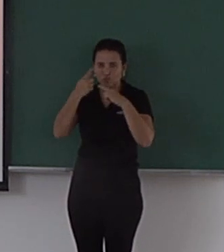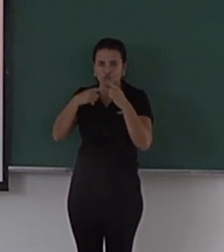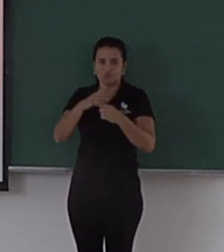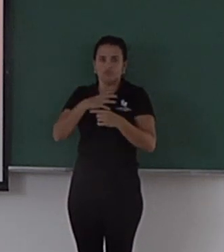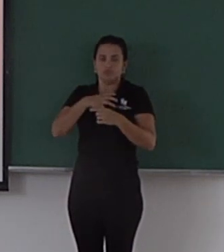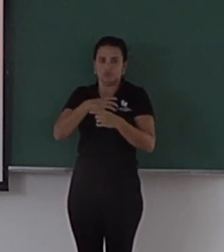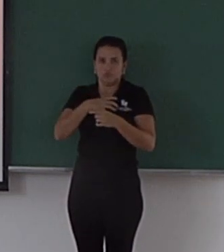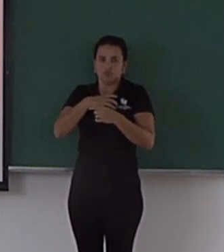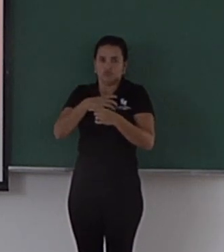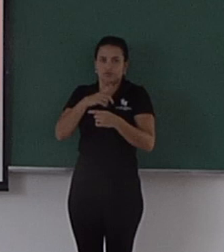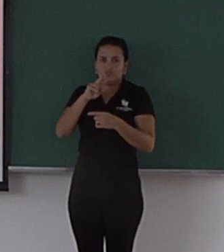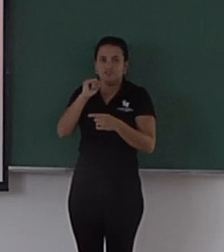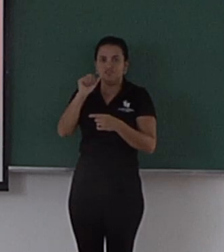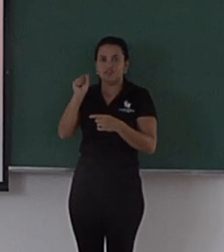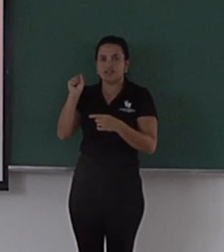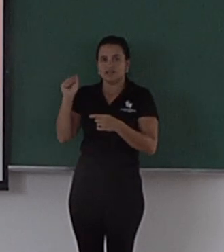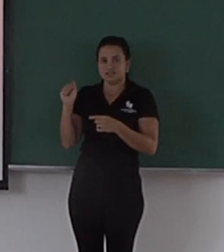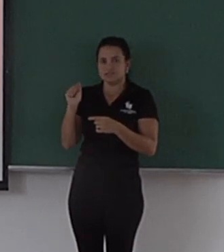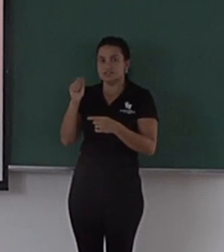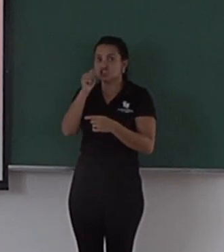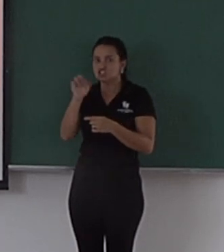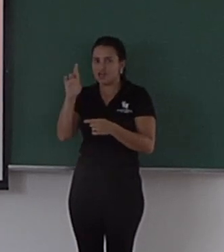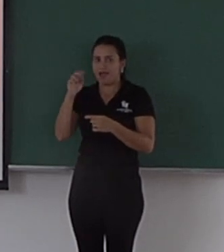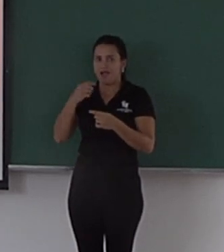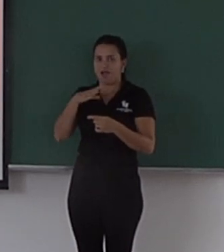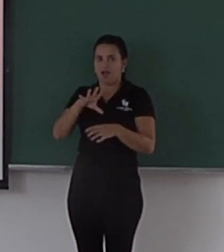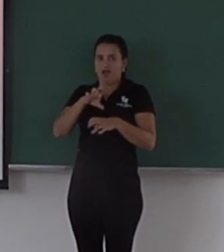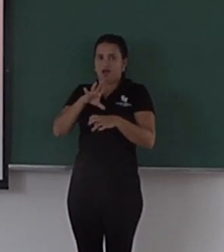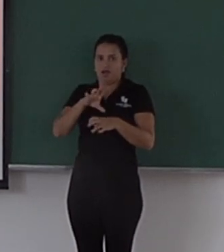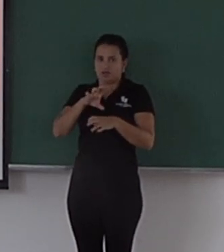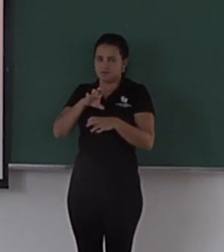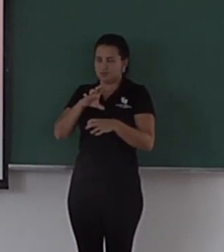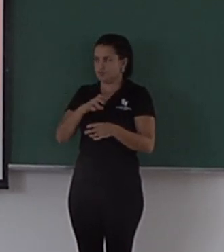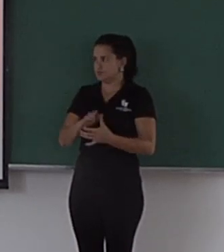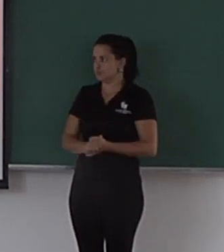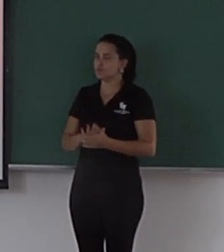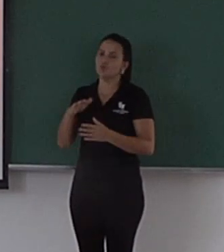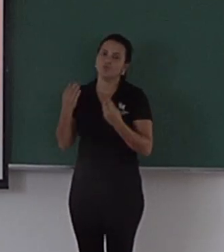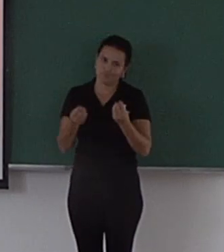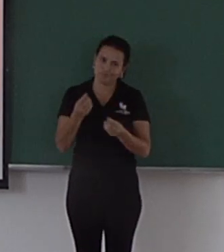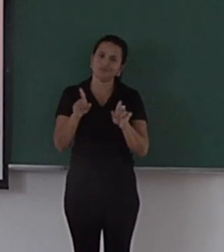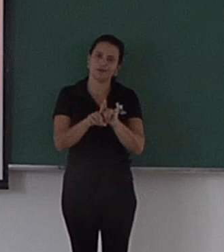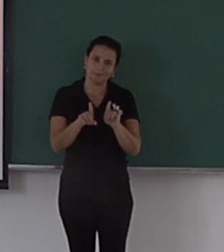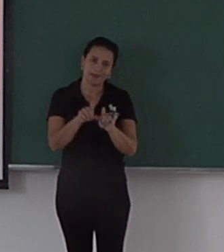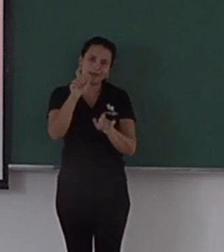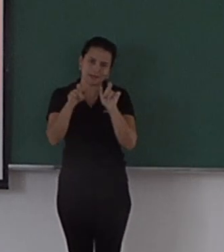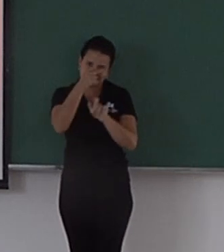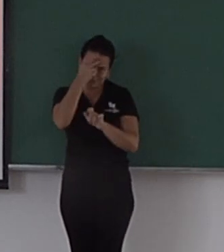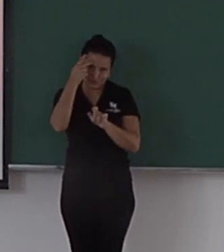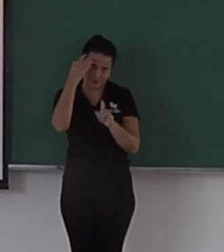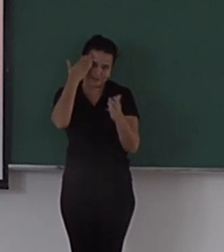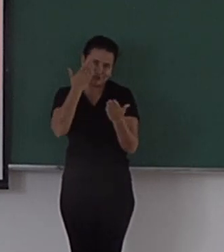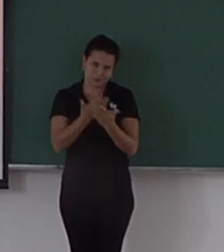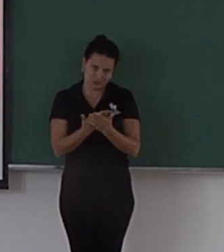queimado, existe assim um folclore, assim como existe o folclore lá das substâncias que colocam em